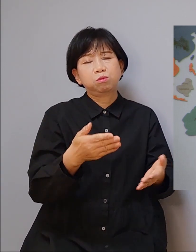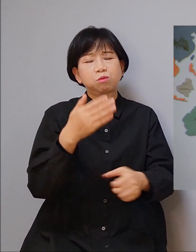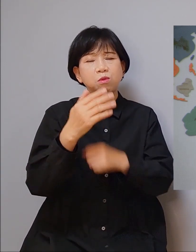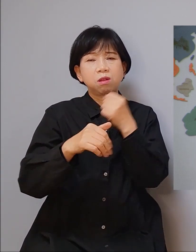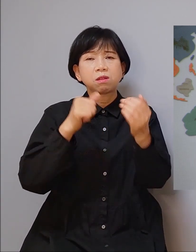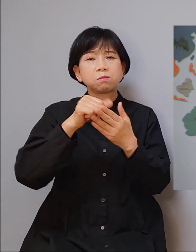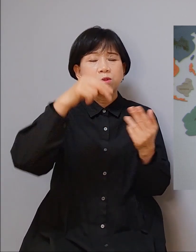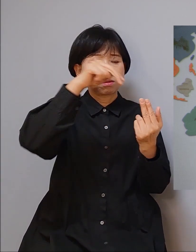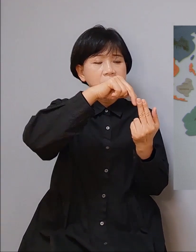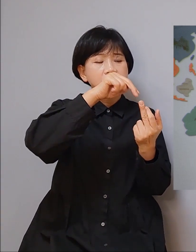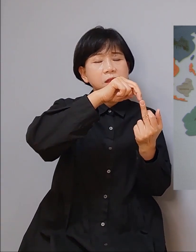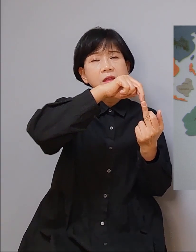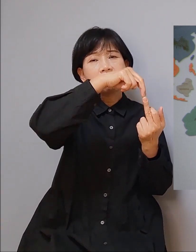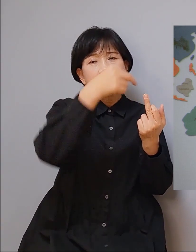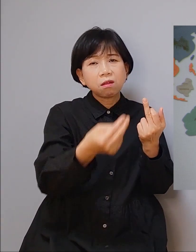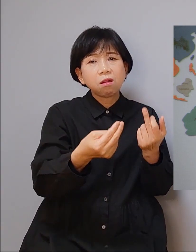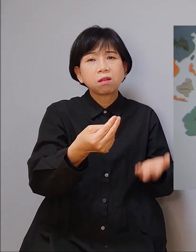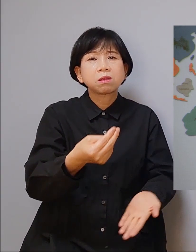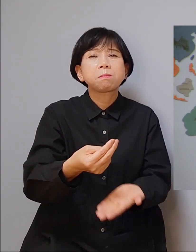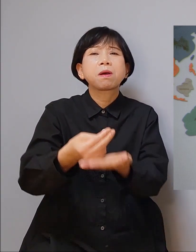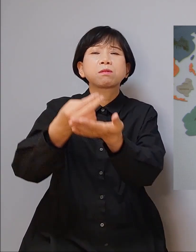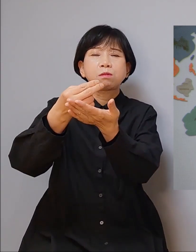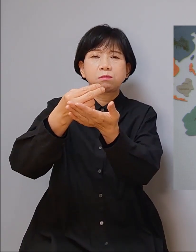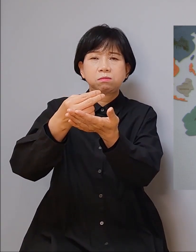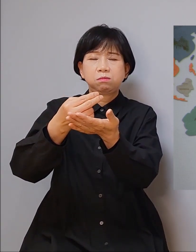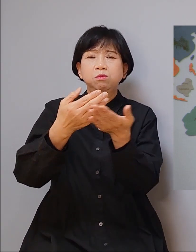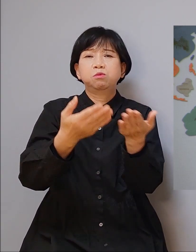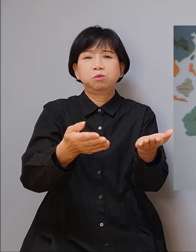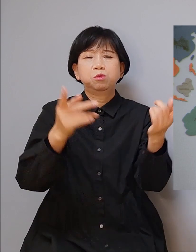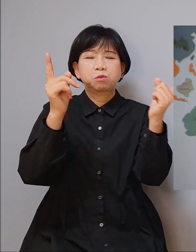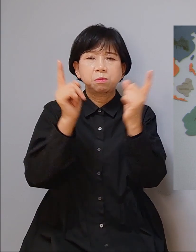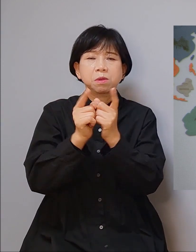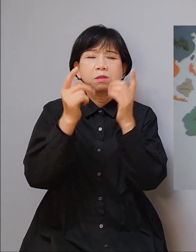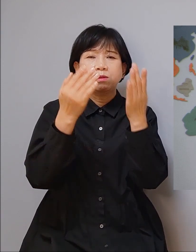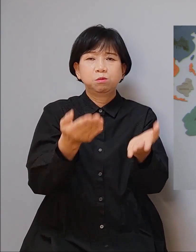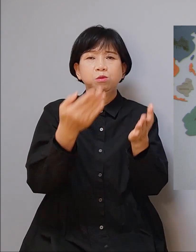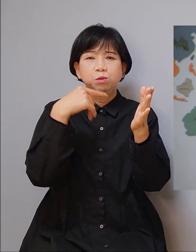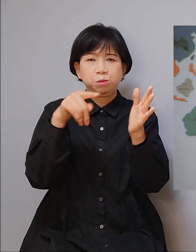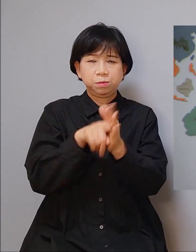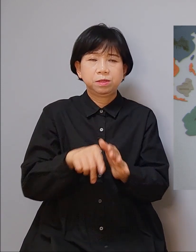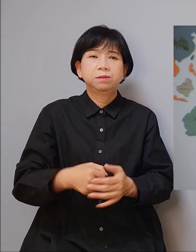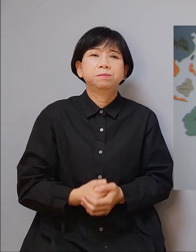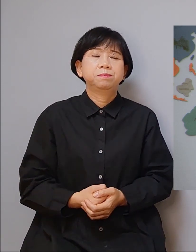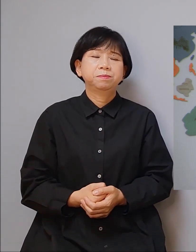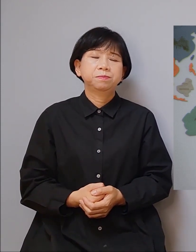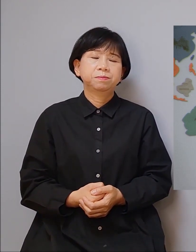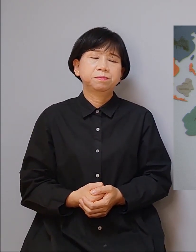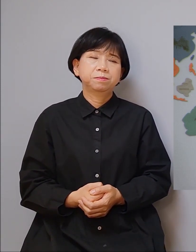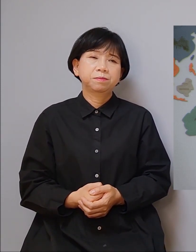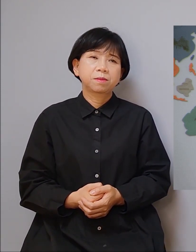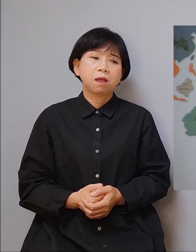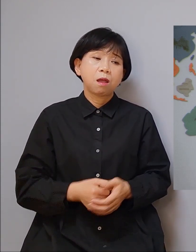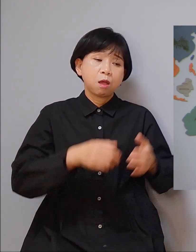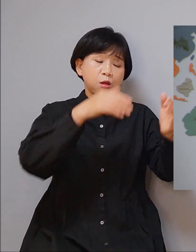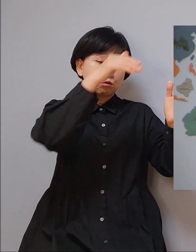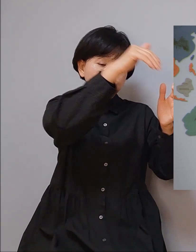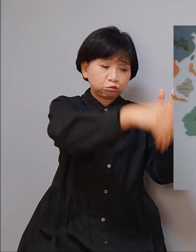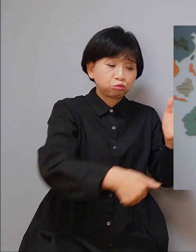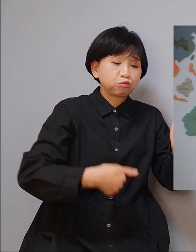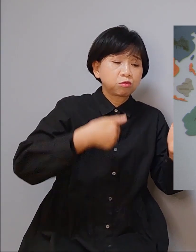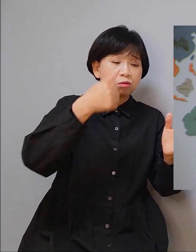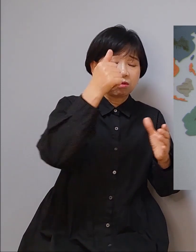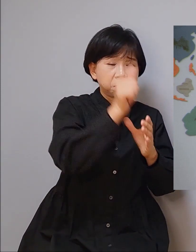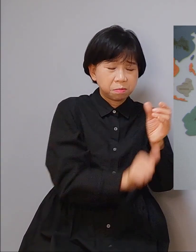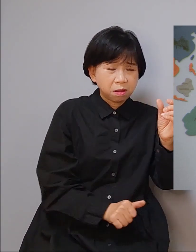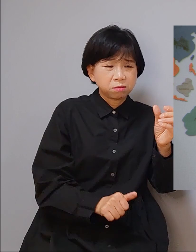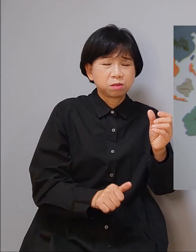거예요. 그렇게 하나님이 우리를 만나주시는 줄 믿습니다. 구덩이와 감옥에 갇힌 채